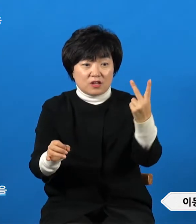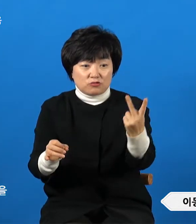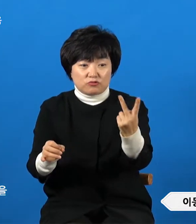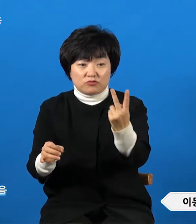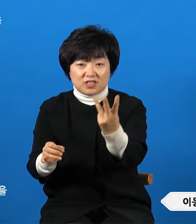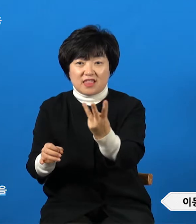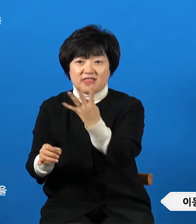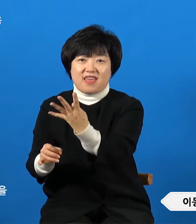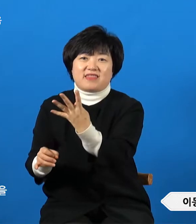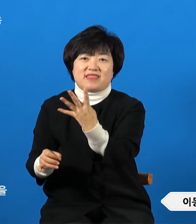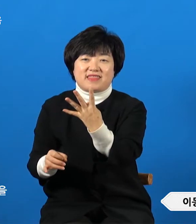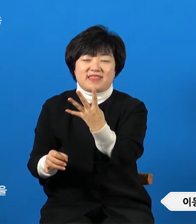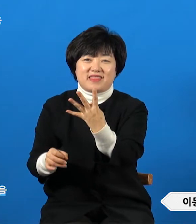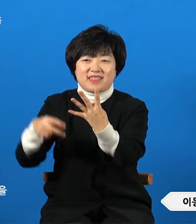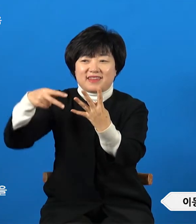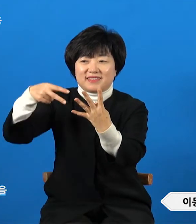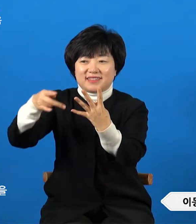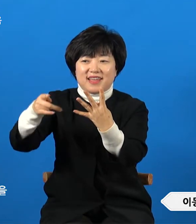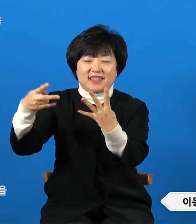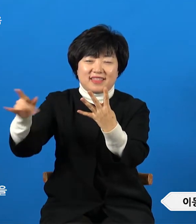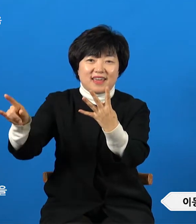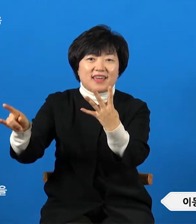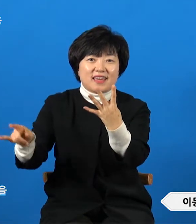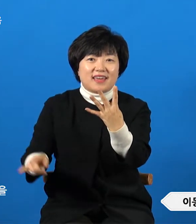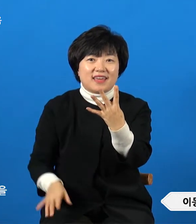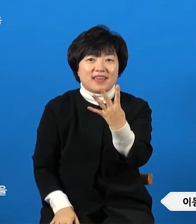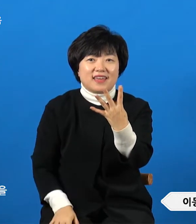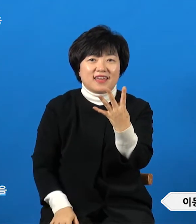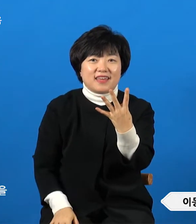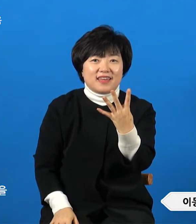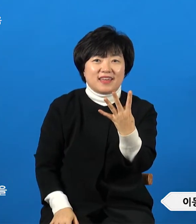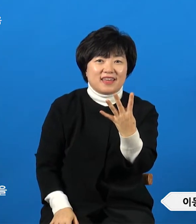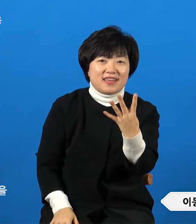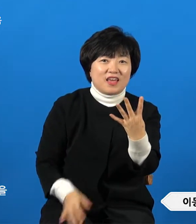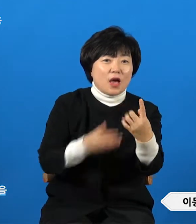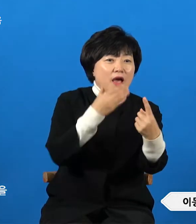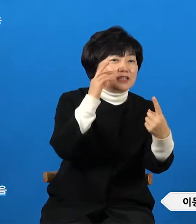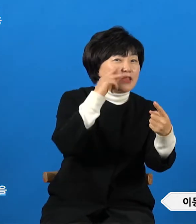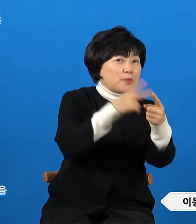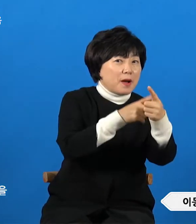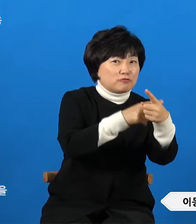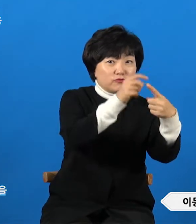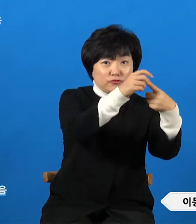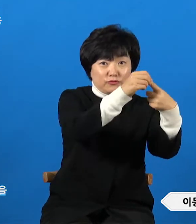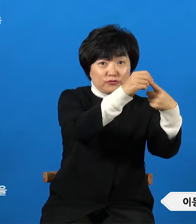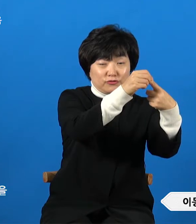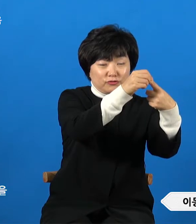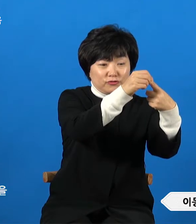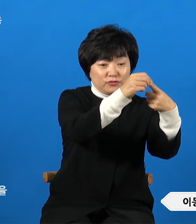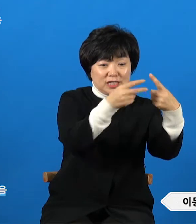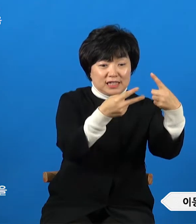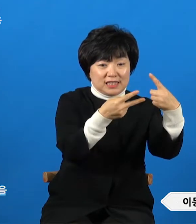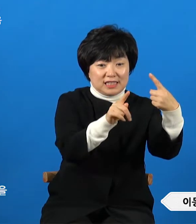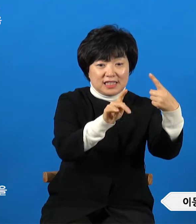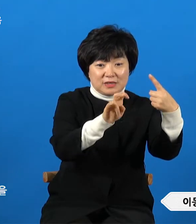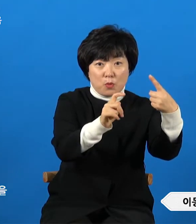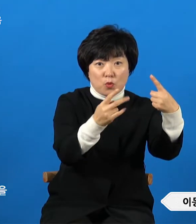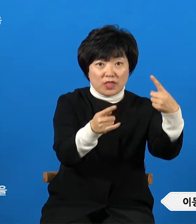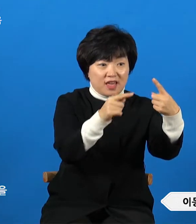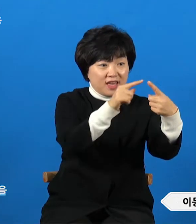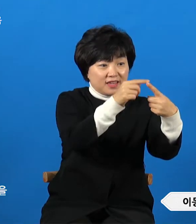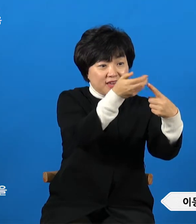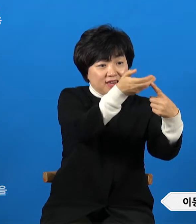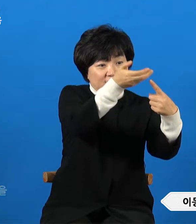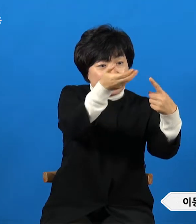4 generations. 복음의 4세대가 등장합니다. 바울이 등장하죠. 지금 바울이 지금 디모데에게 이 편지를 쓰고 있어요. 바울,